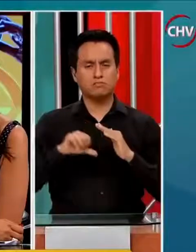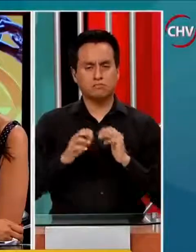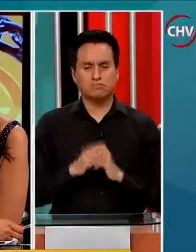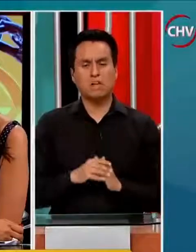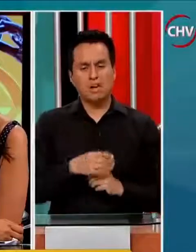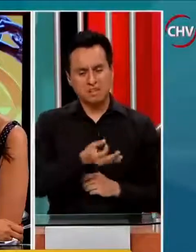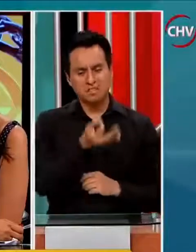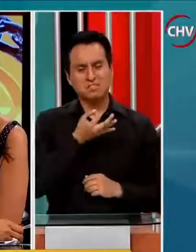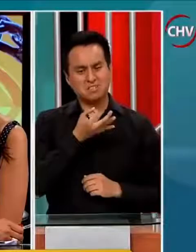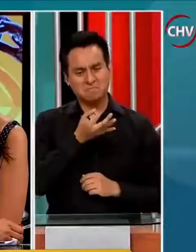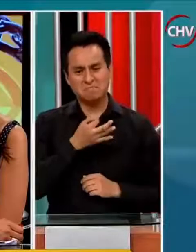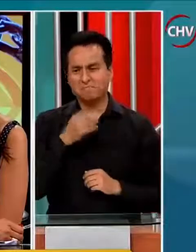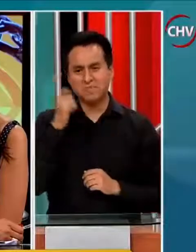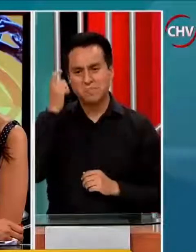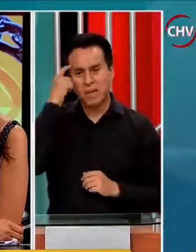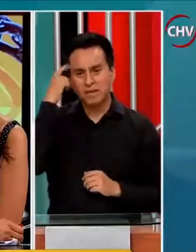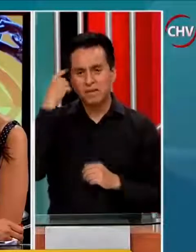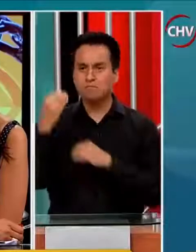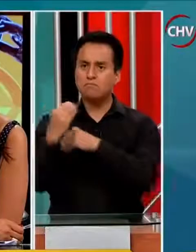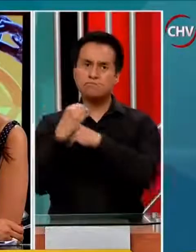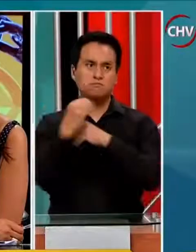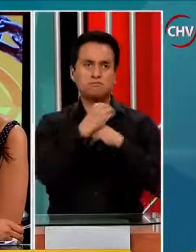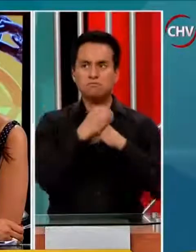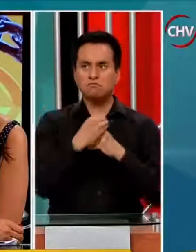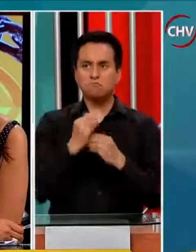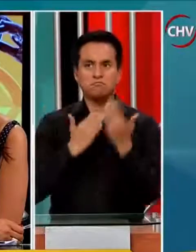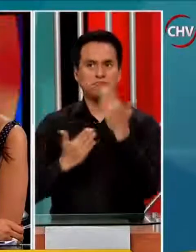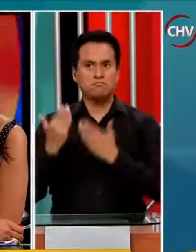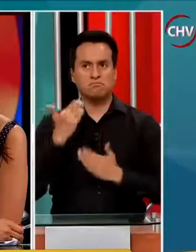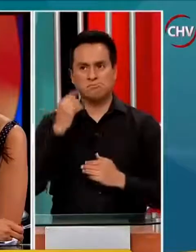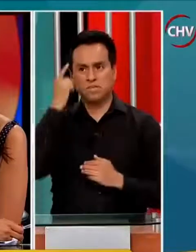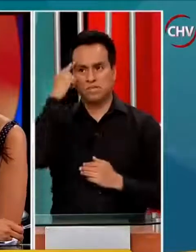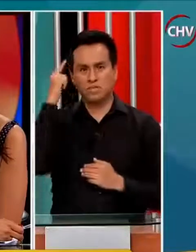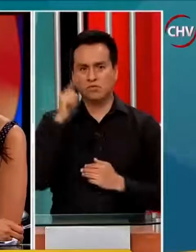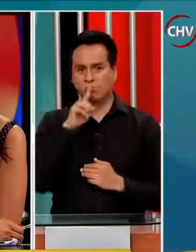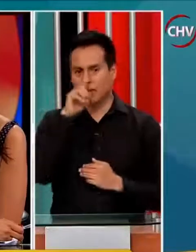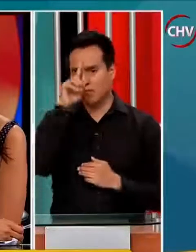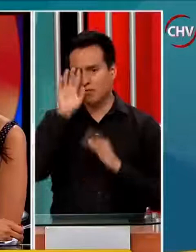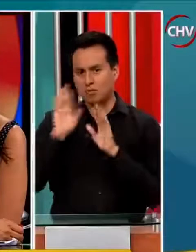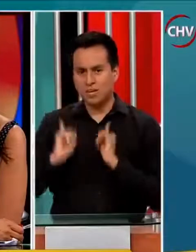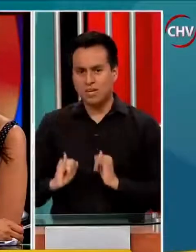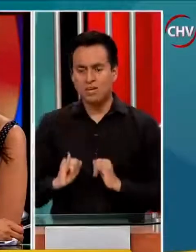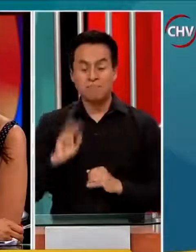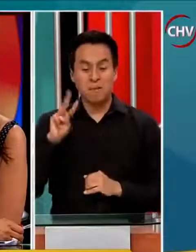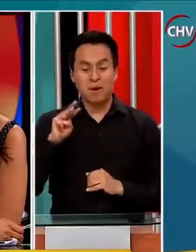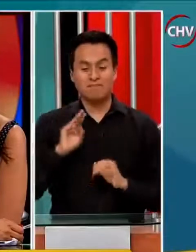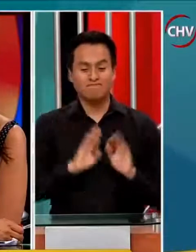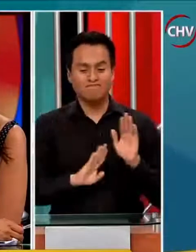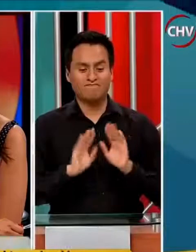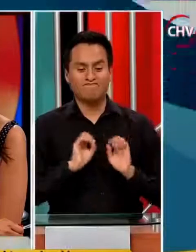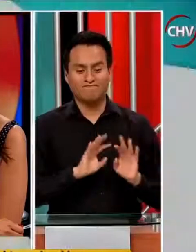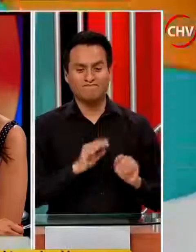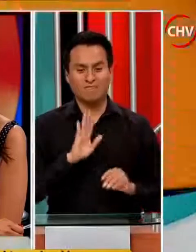Siempre ha pensado que tiene que alimentarlo, mantenerlo, así crees que... Me ha acostumbrado a sistema. Sí, es que la mamá lo guió así.